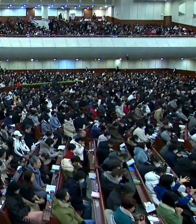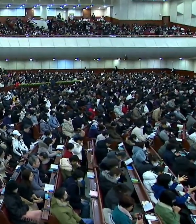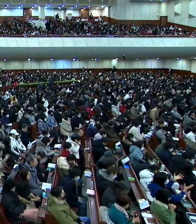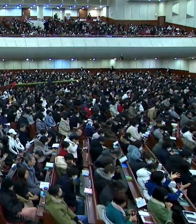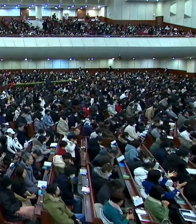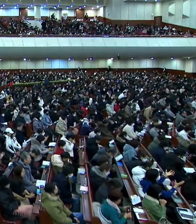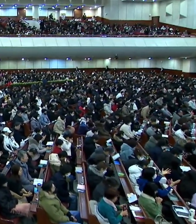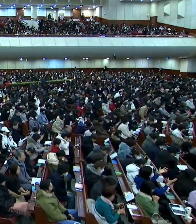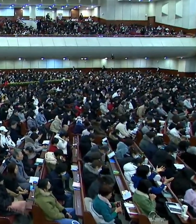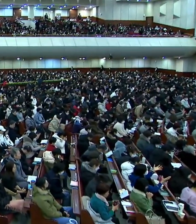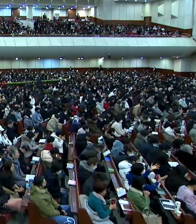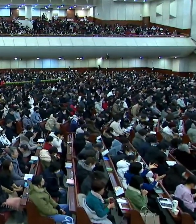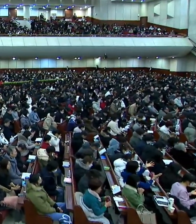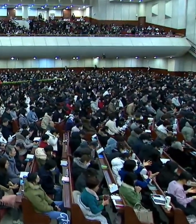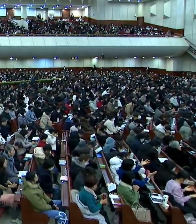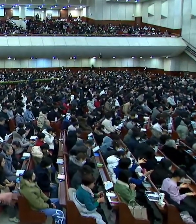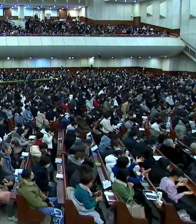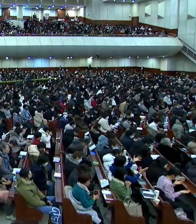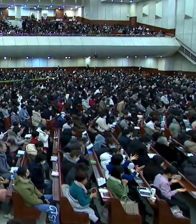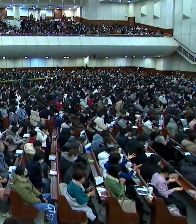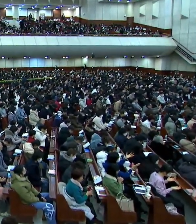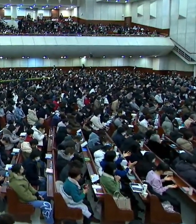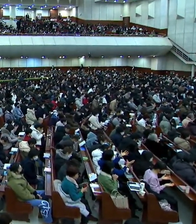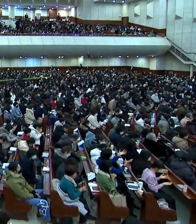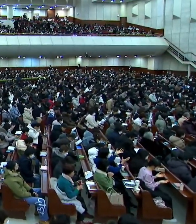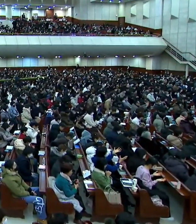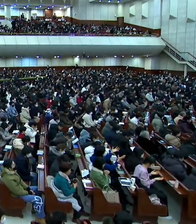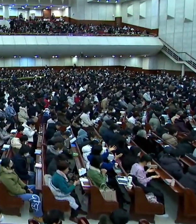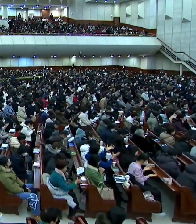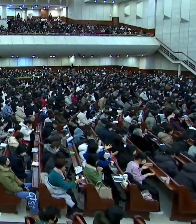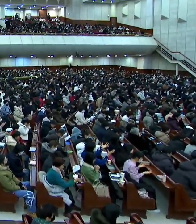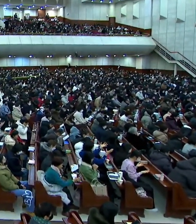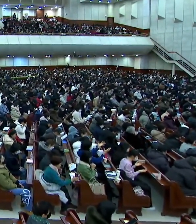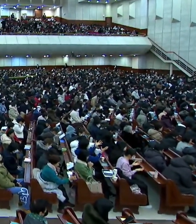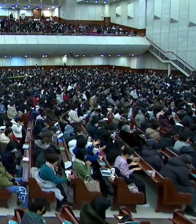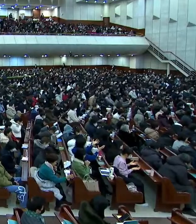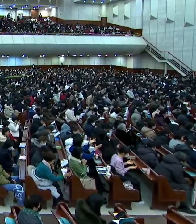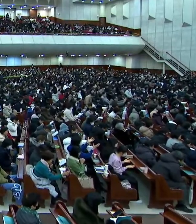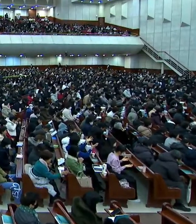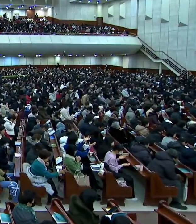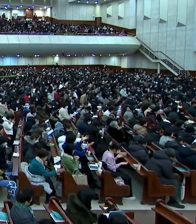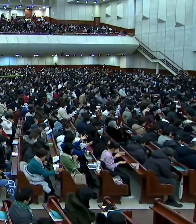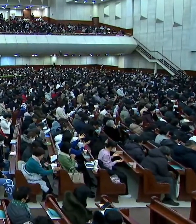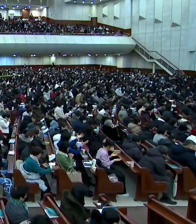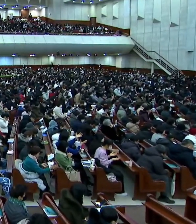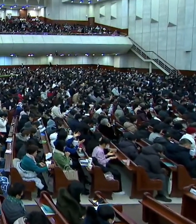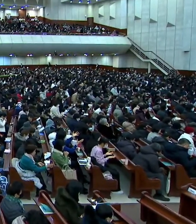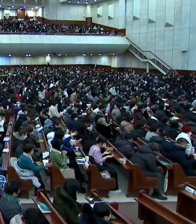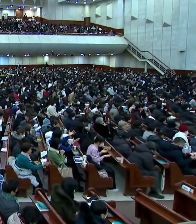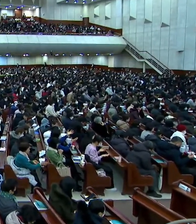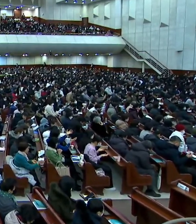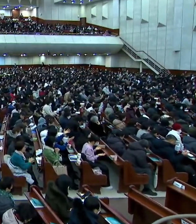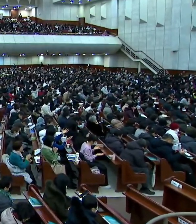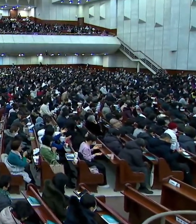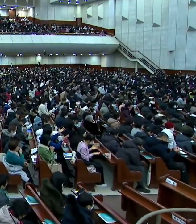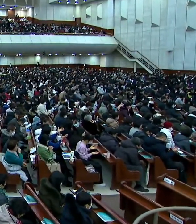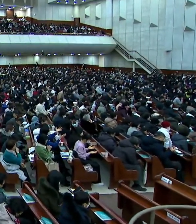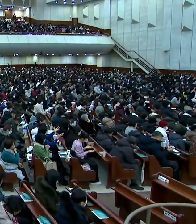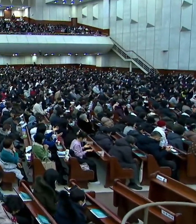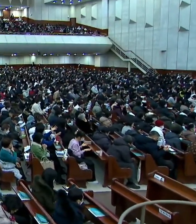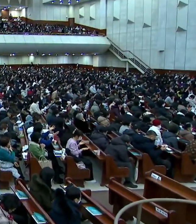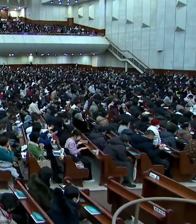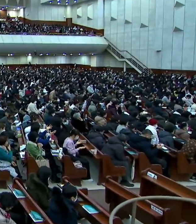은혜를 경험할 수 있도록 주여 역사하여 주시옵소서. 그 은혜가 우리를 신실하게 붙잡고 계신